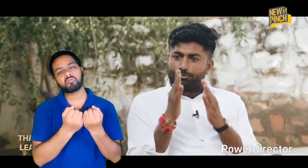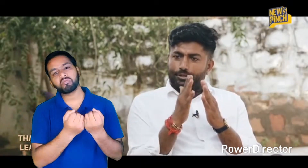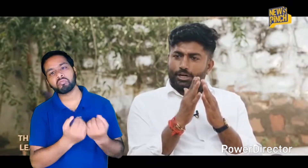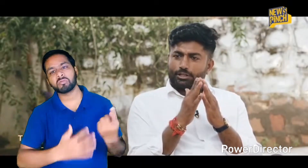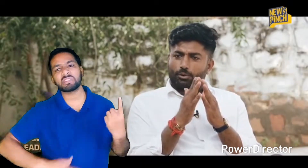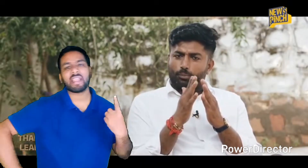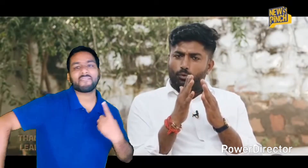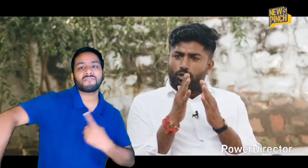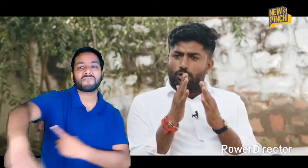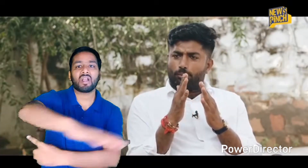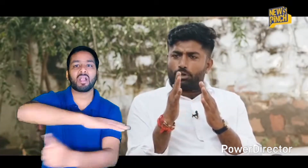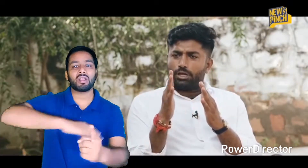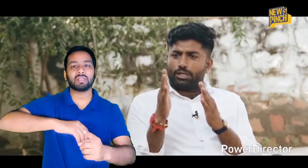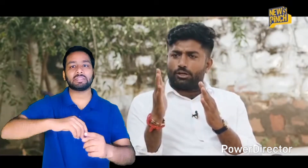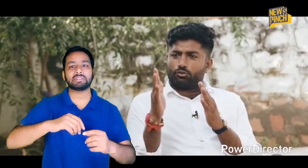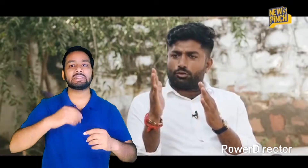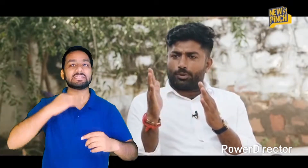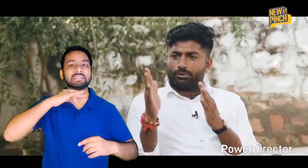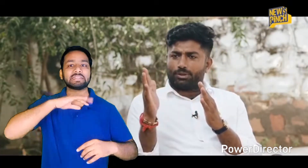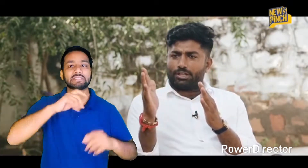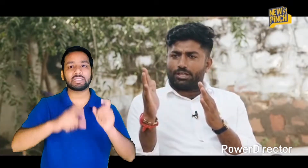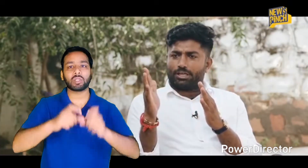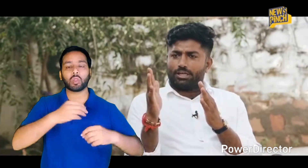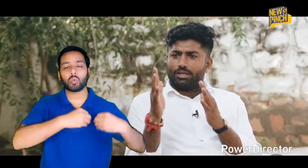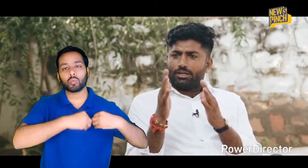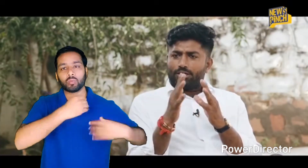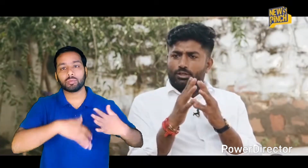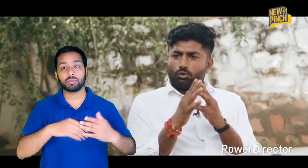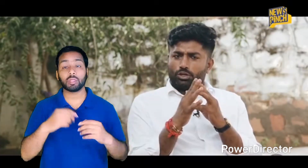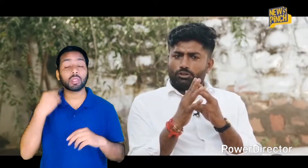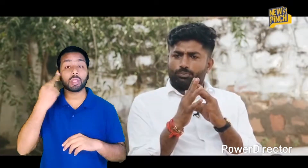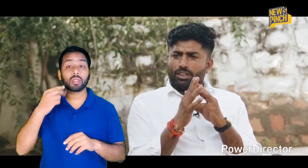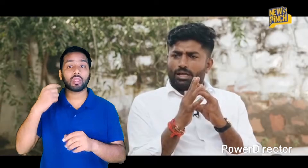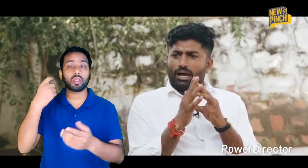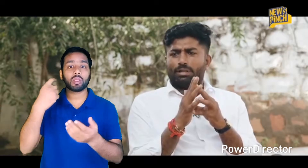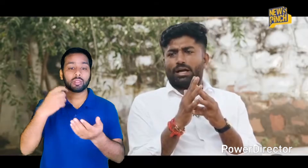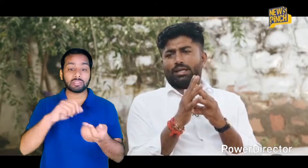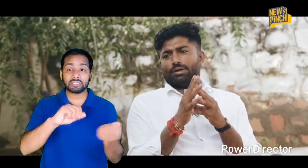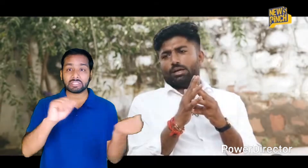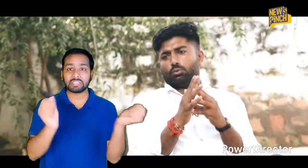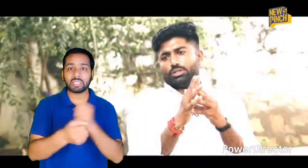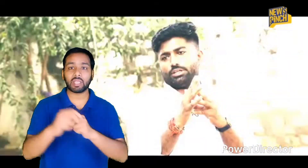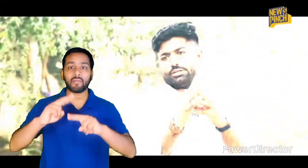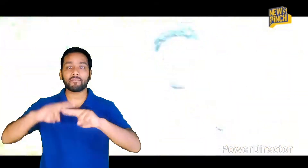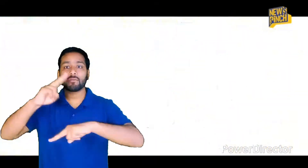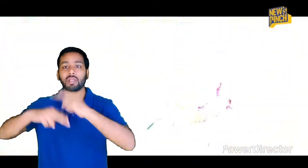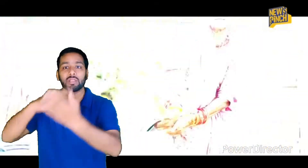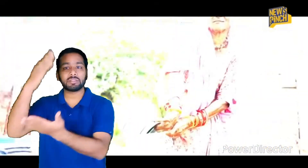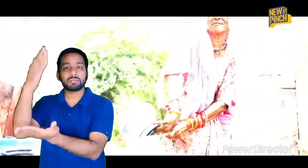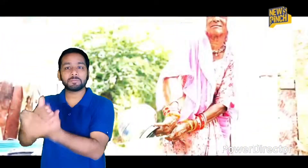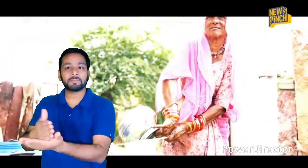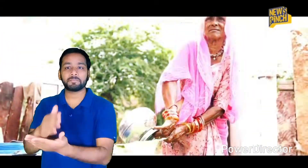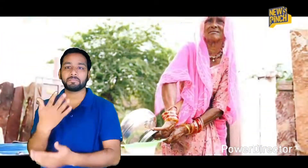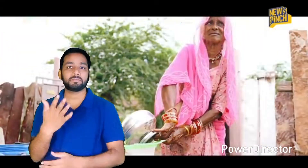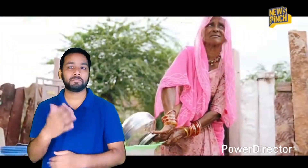है जो पचपदरा तक पूरे के पूरे एरिया को सपेट में ले लेगी, क्योंकि इस पे लगाम लगाने वाला कोई नहीं।